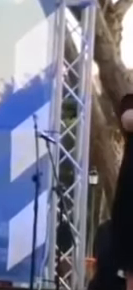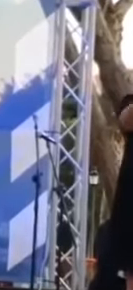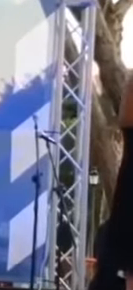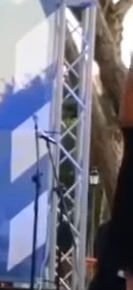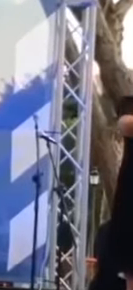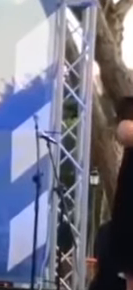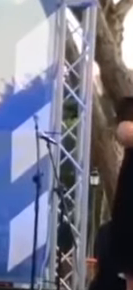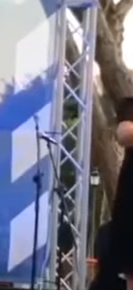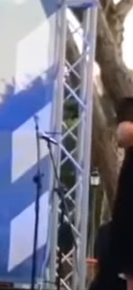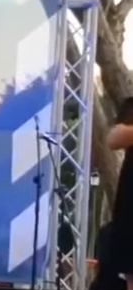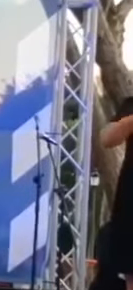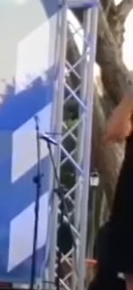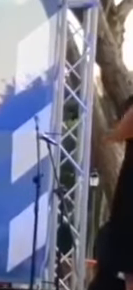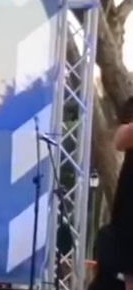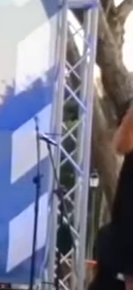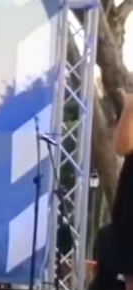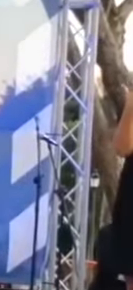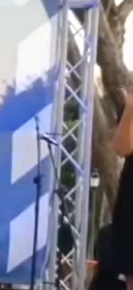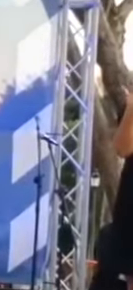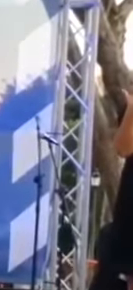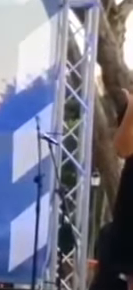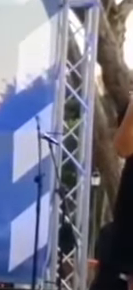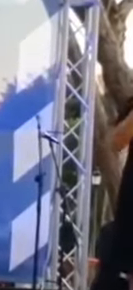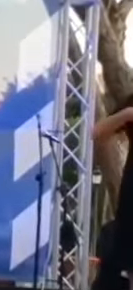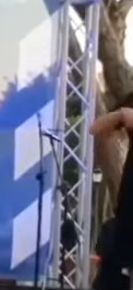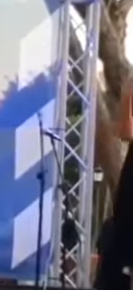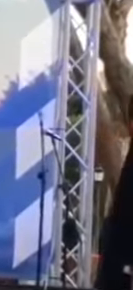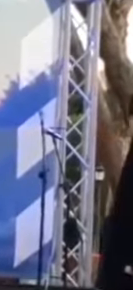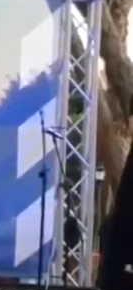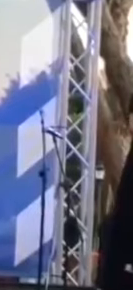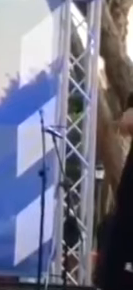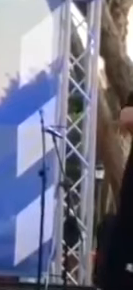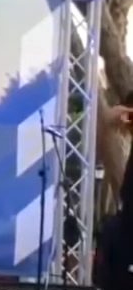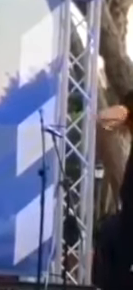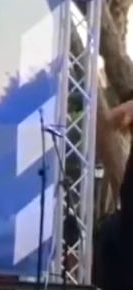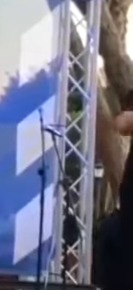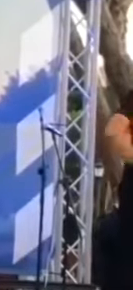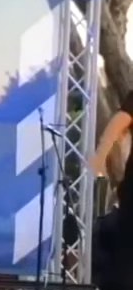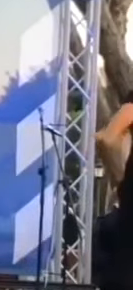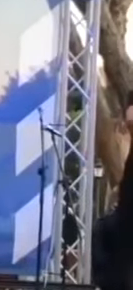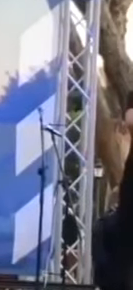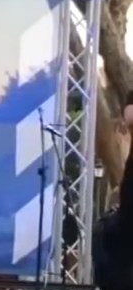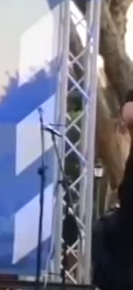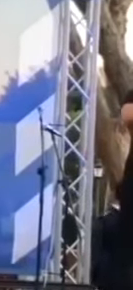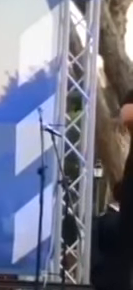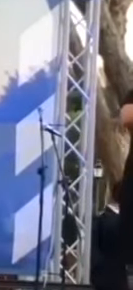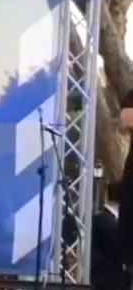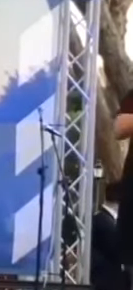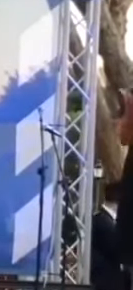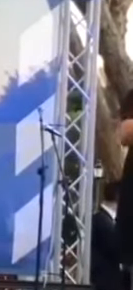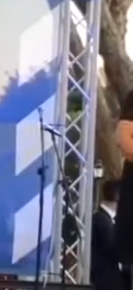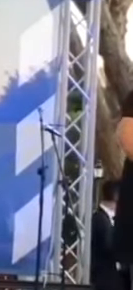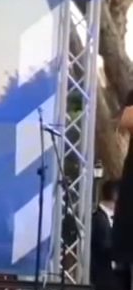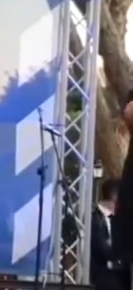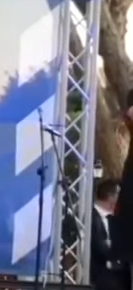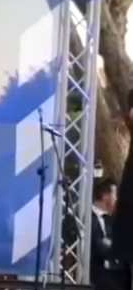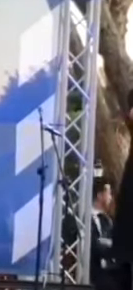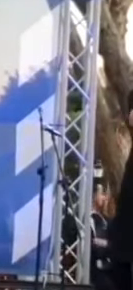dopo, prossima primavera, e anche lì siamo al lavoro, perché questa città merita qualcosa di più.